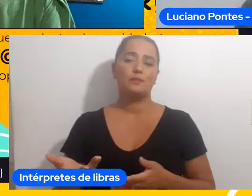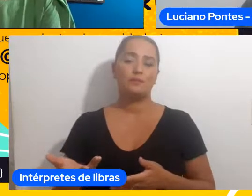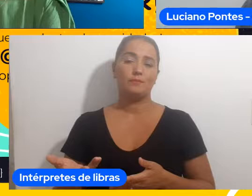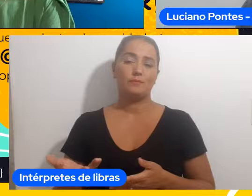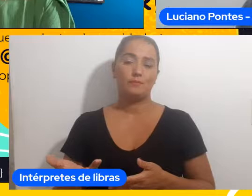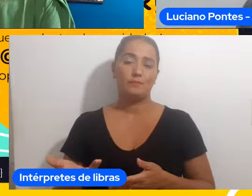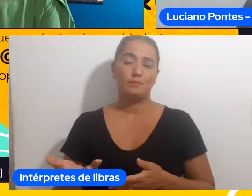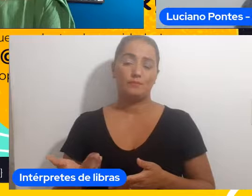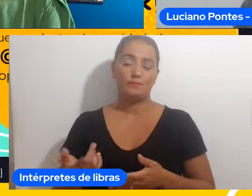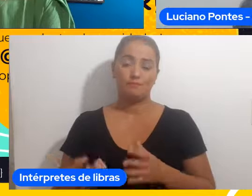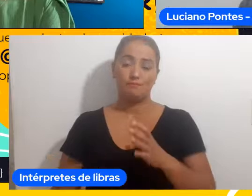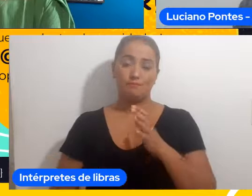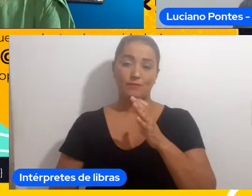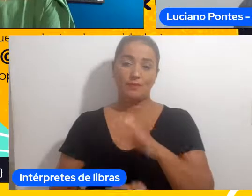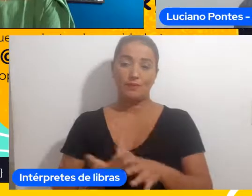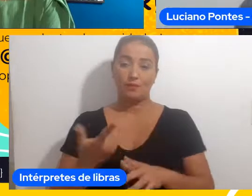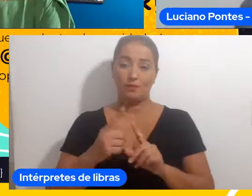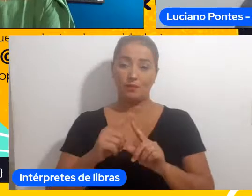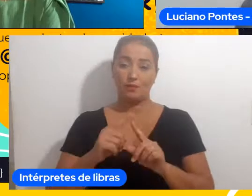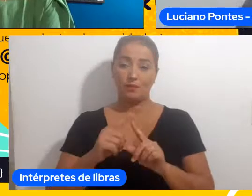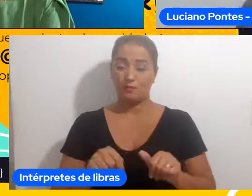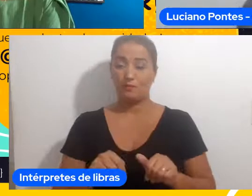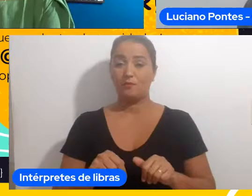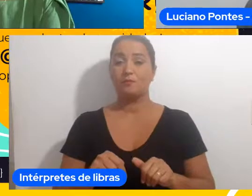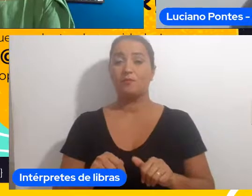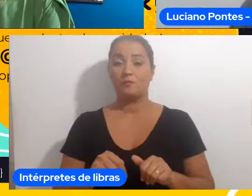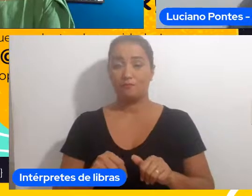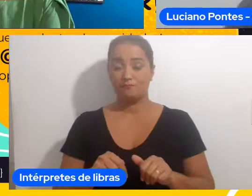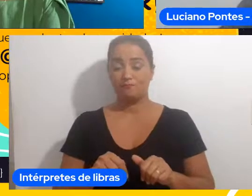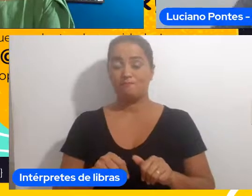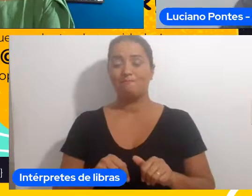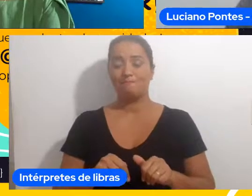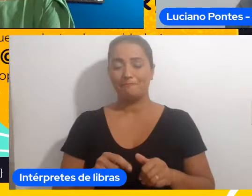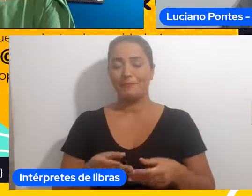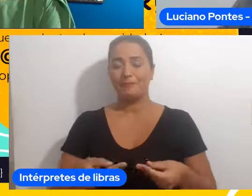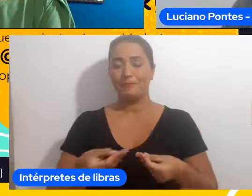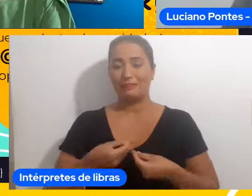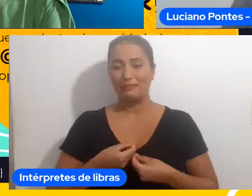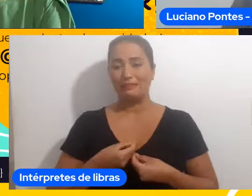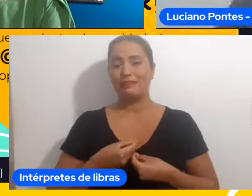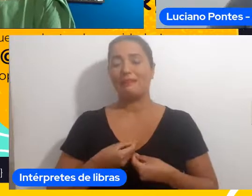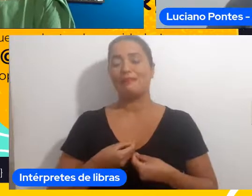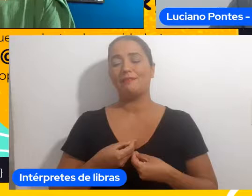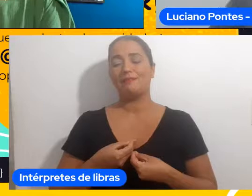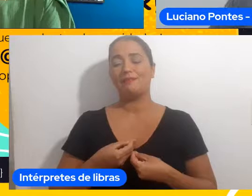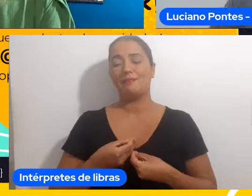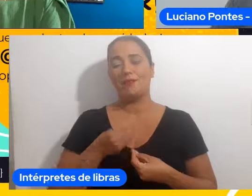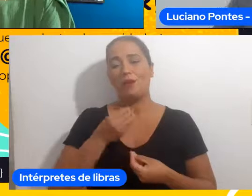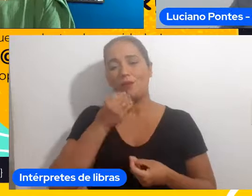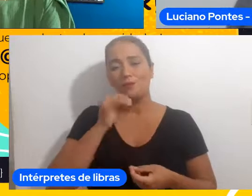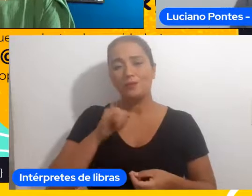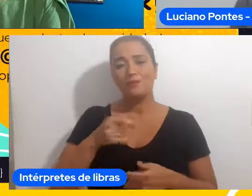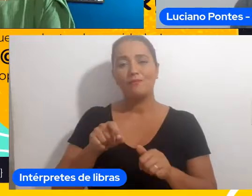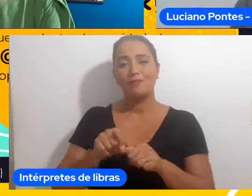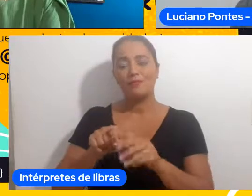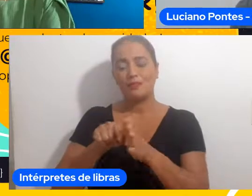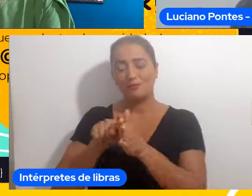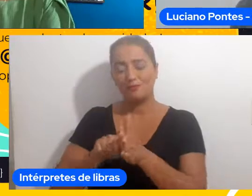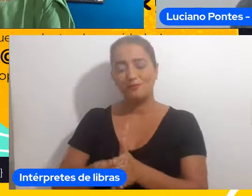fundadora de um projeto que me abastece diariamente nessas pesquisas, fico